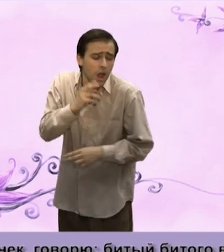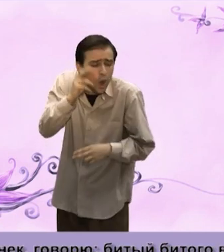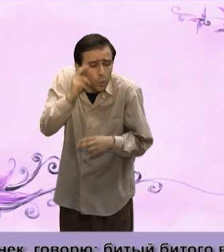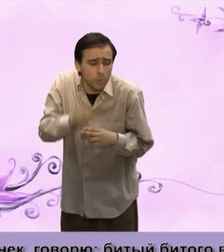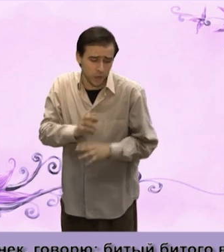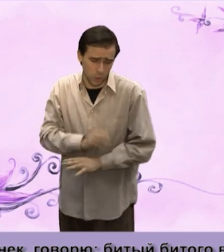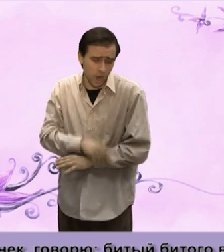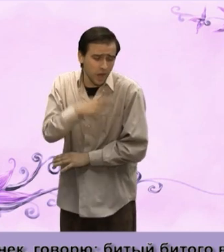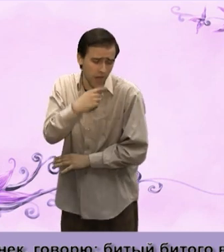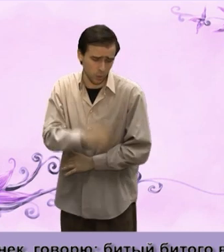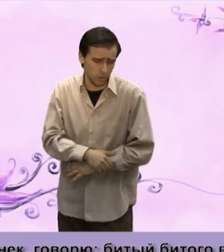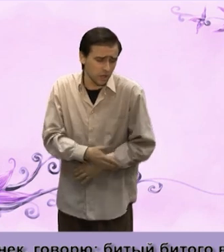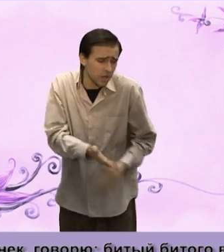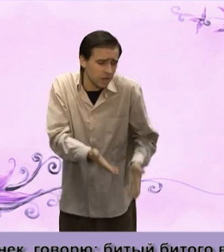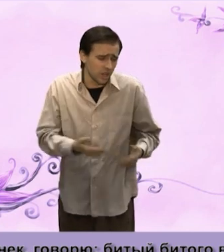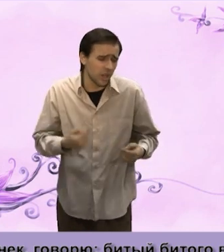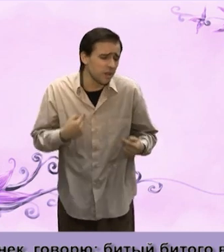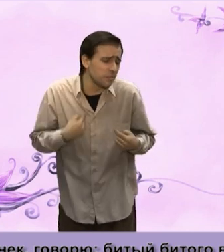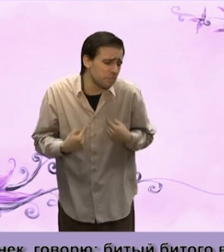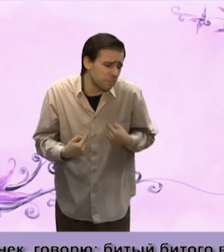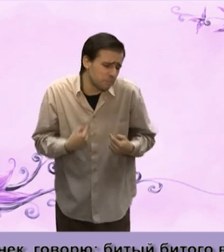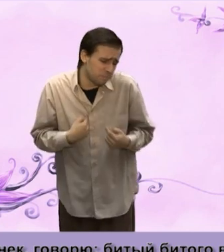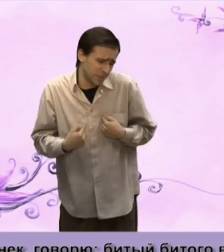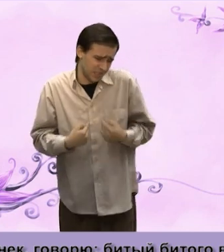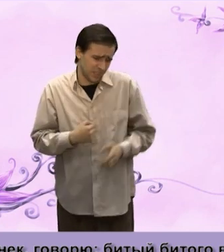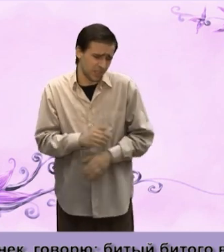говоришь?» «Я, куманек, говорю: битый